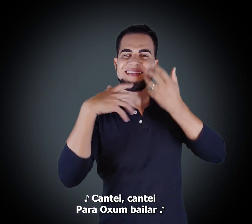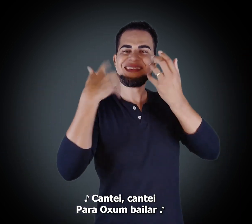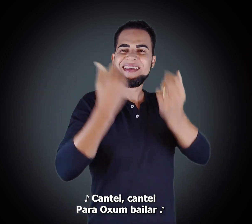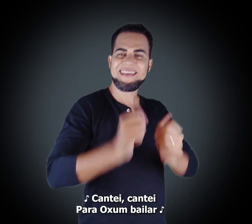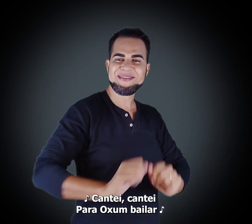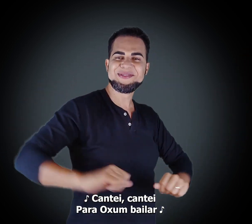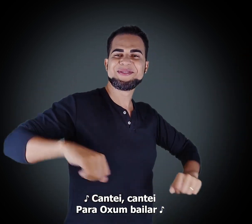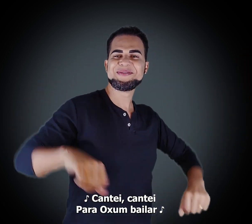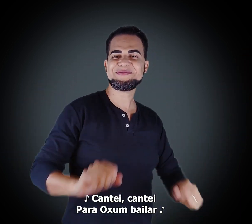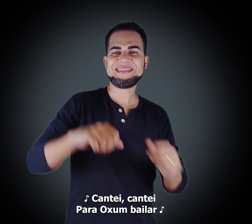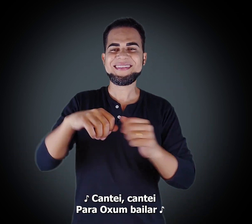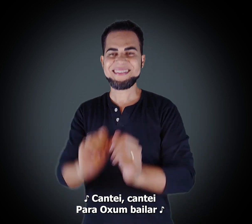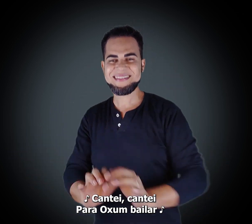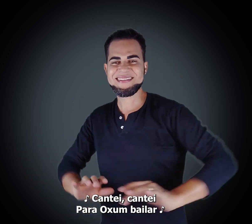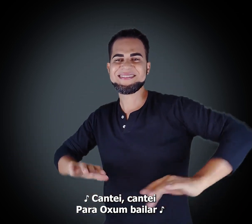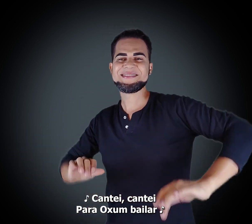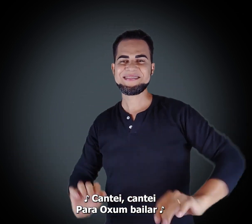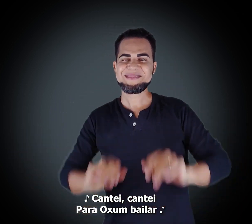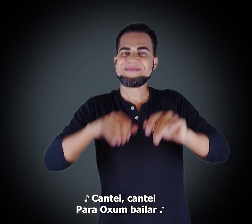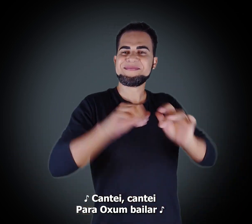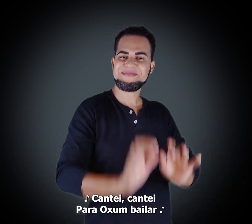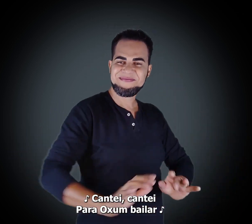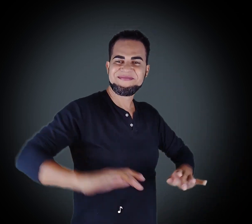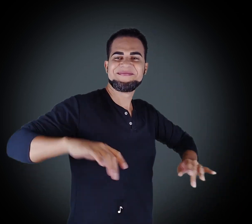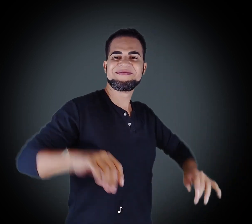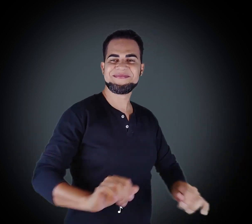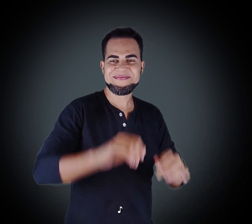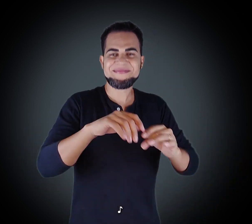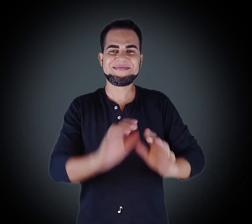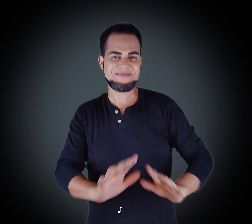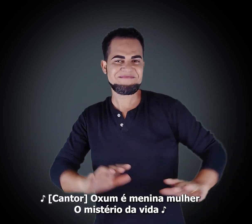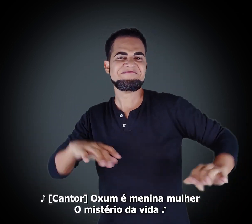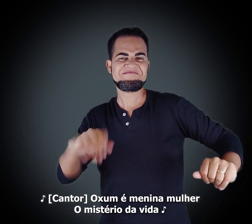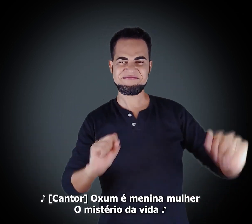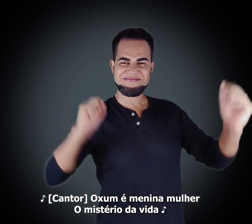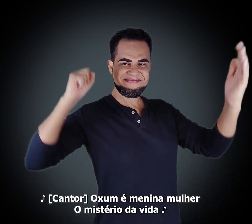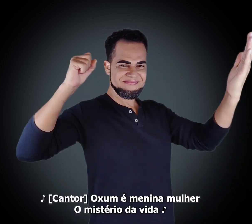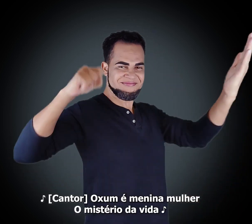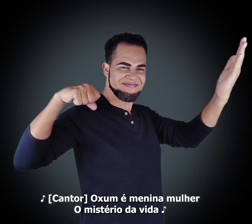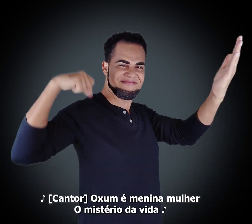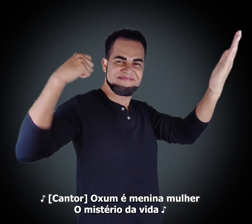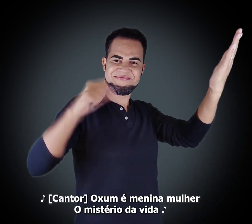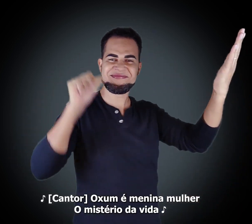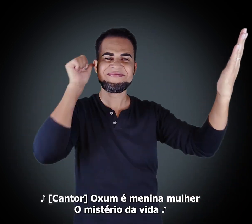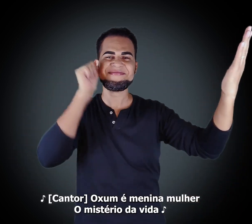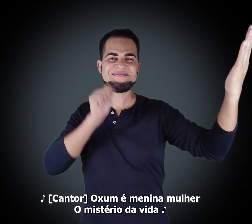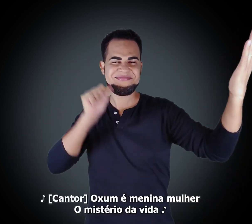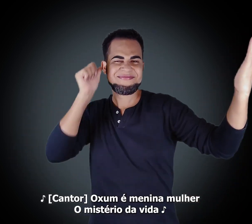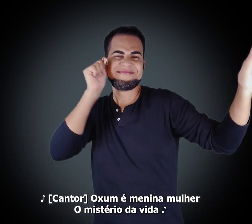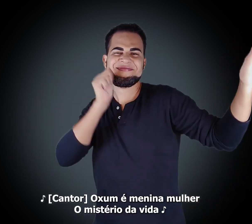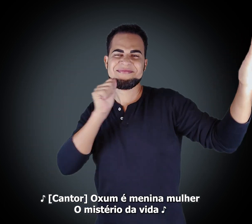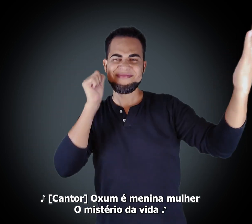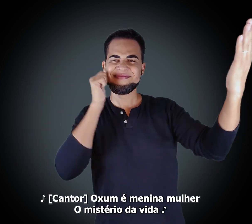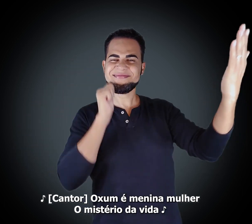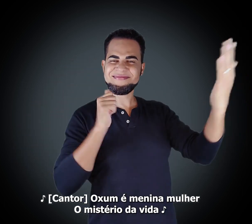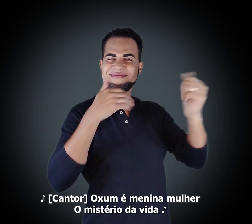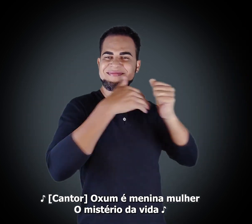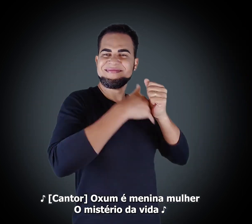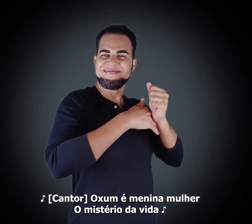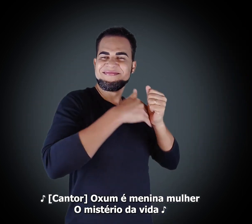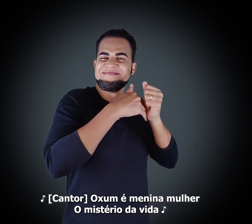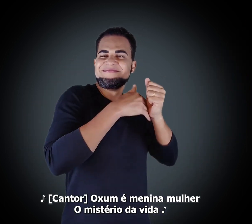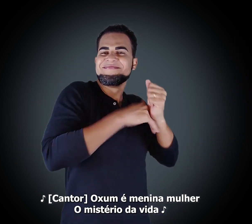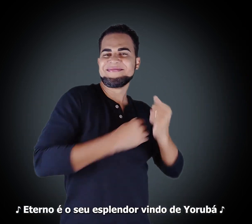cantei, cantei pra Oxum bailar. Oxum é menina, mulher, o mistério da